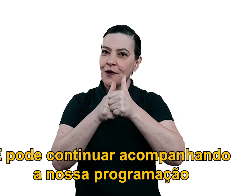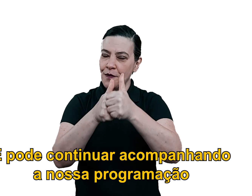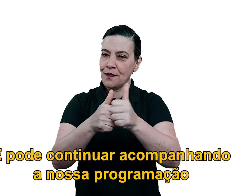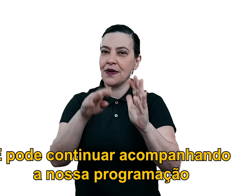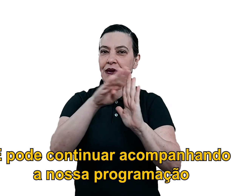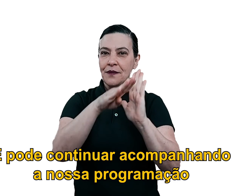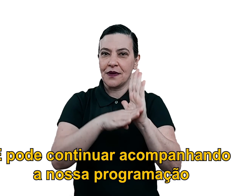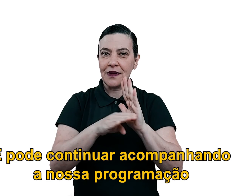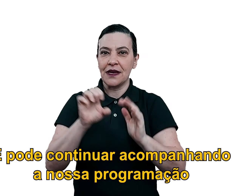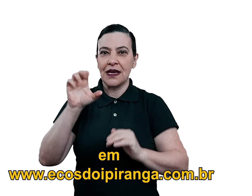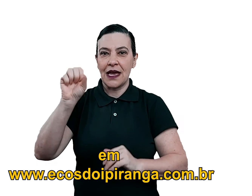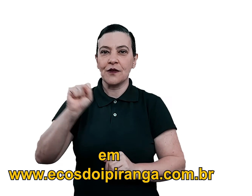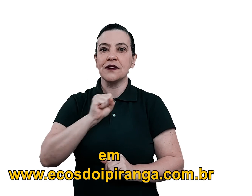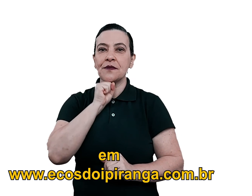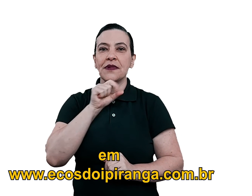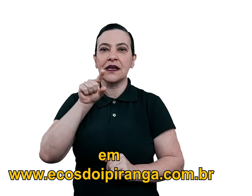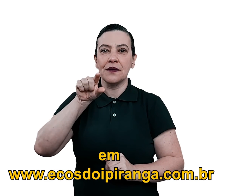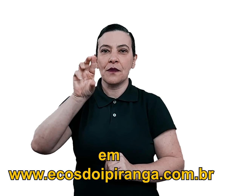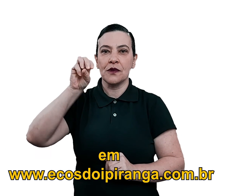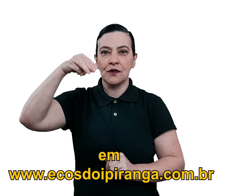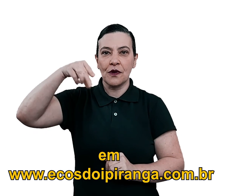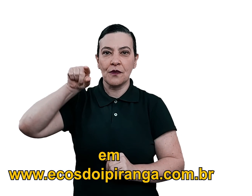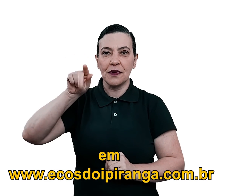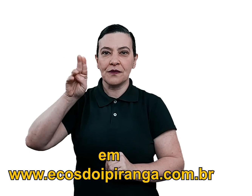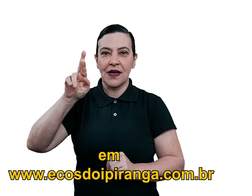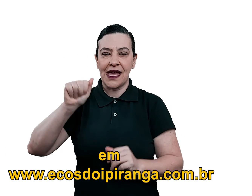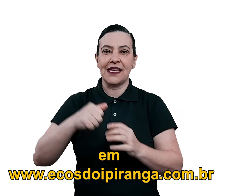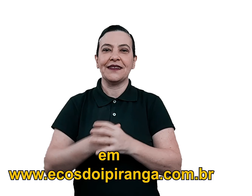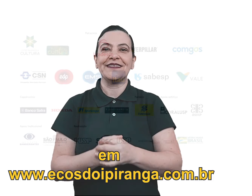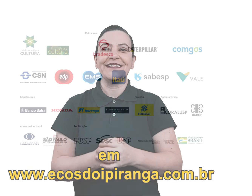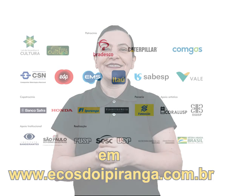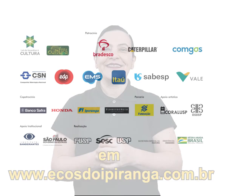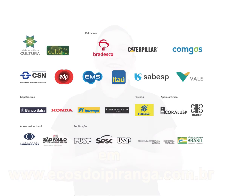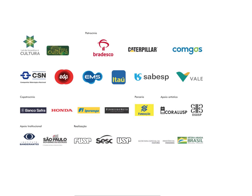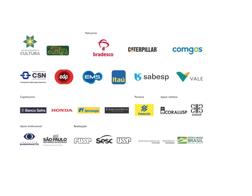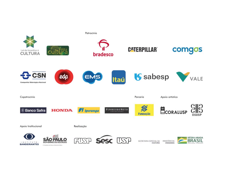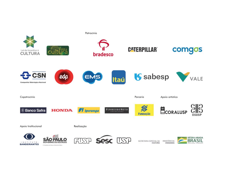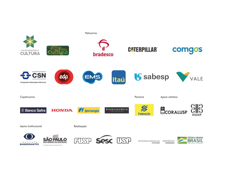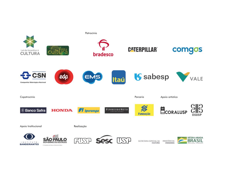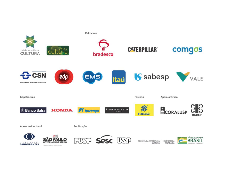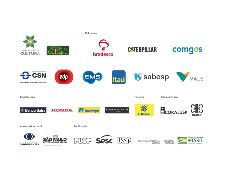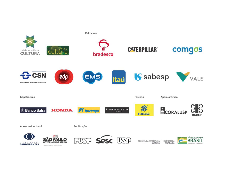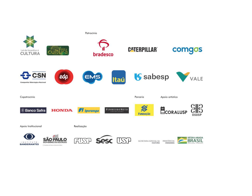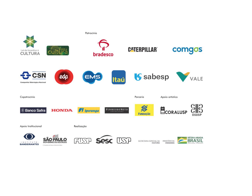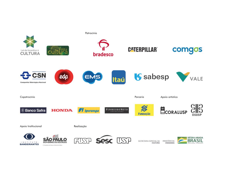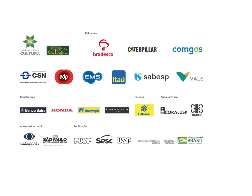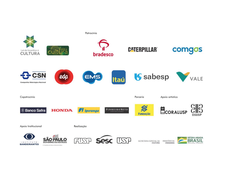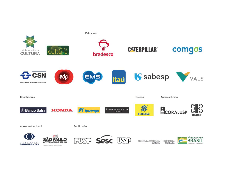acompanhando a nossa programação em ecosdoipiranga.com.br.